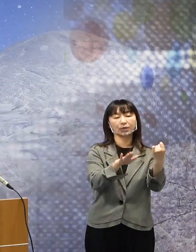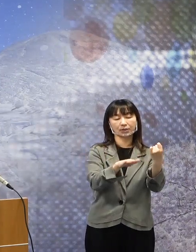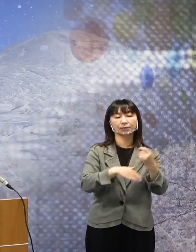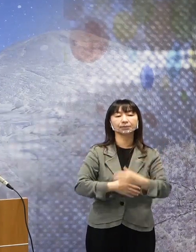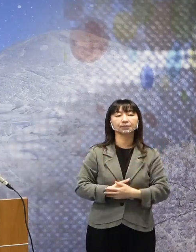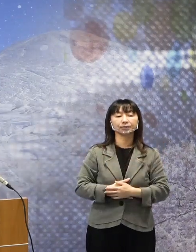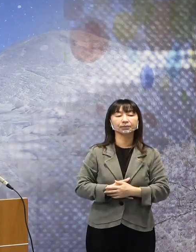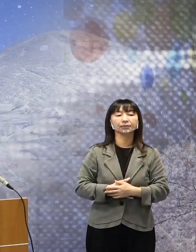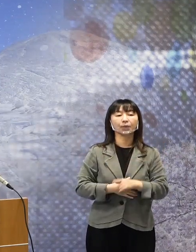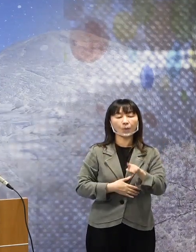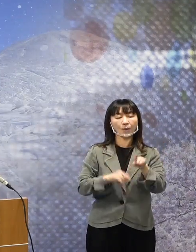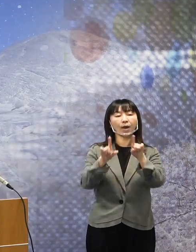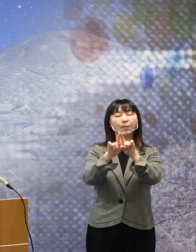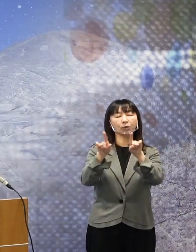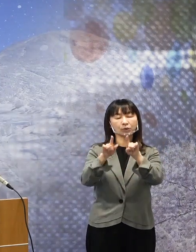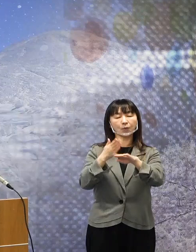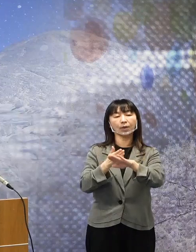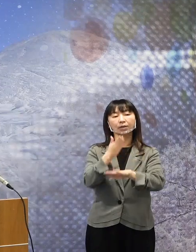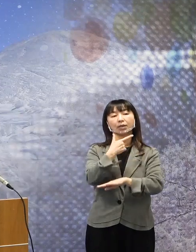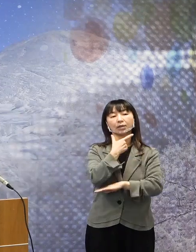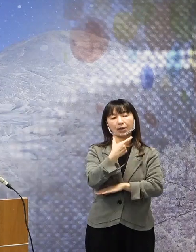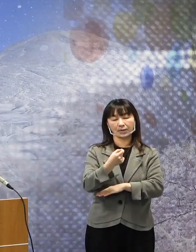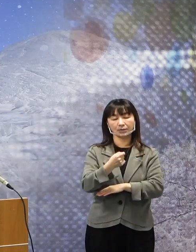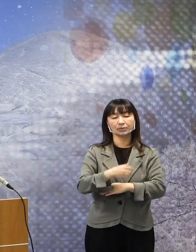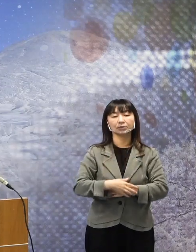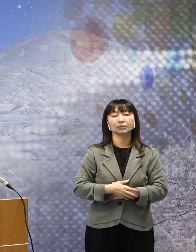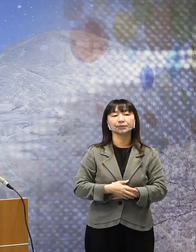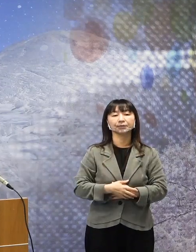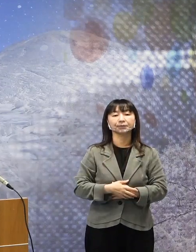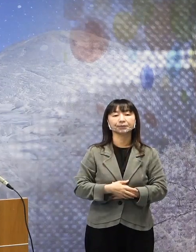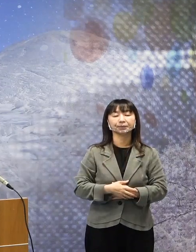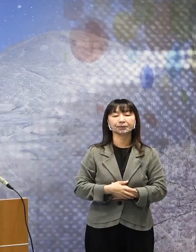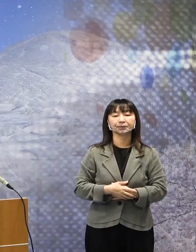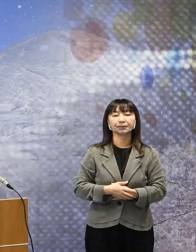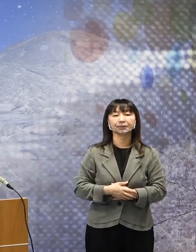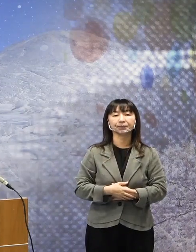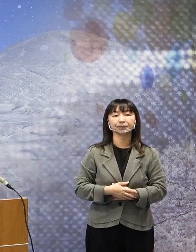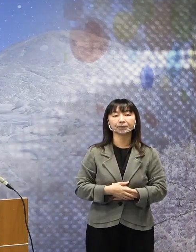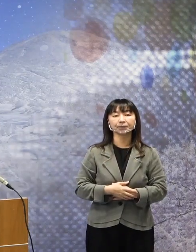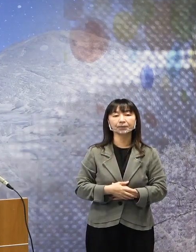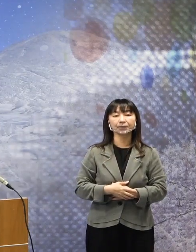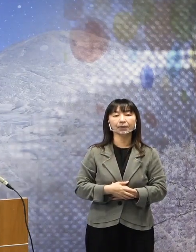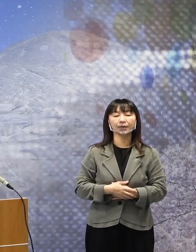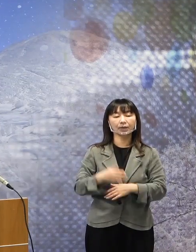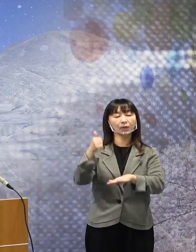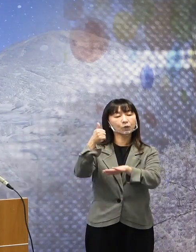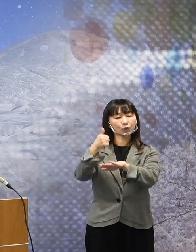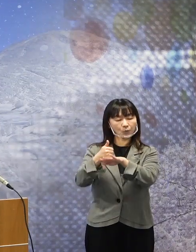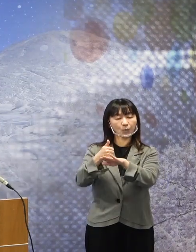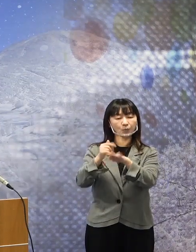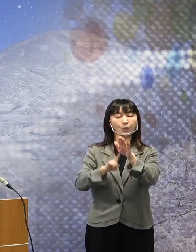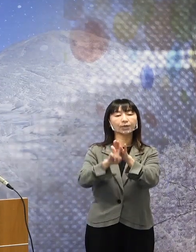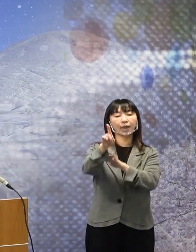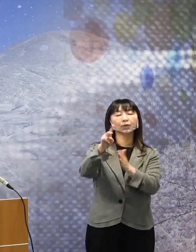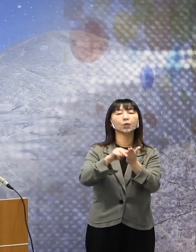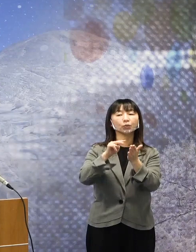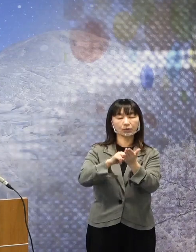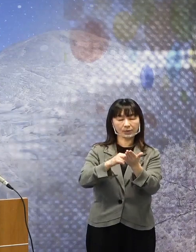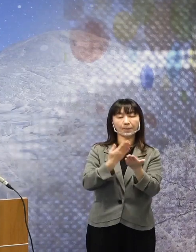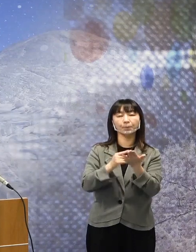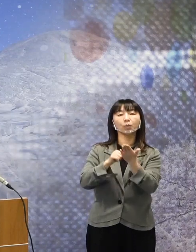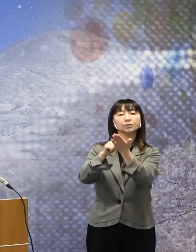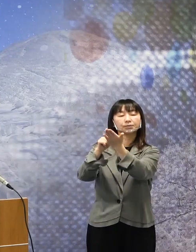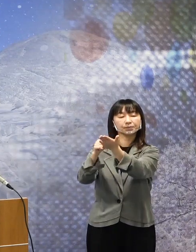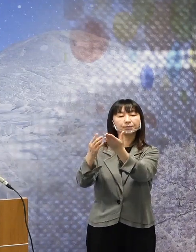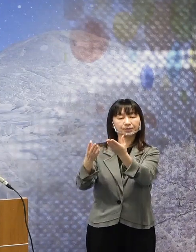て目配りをいただくことはもちろん大変ありがたいことですので、私もそれ自身を、ある意味市長会の代表として申し上げたつもりですし、それ